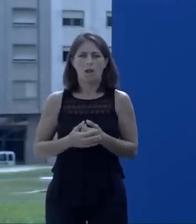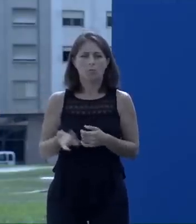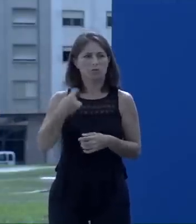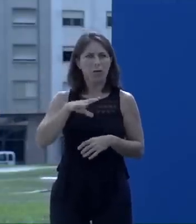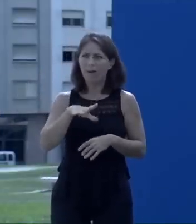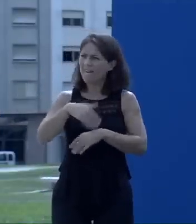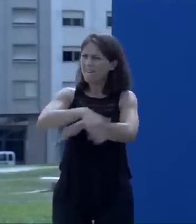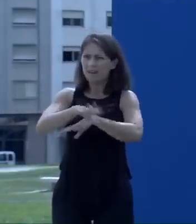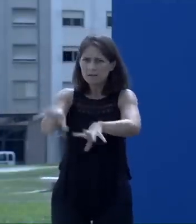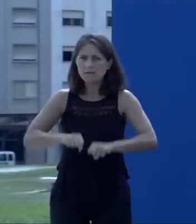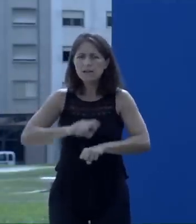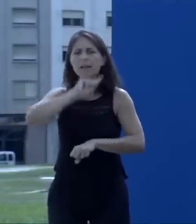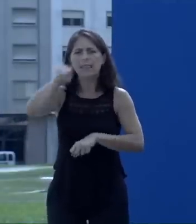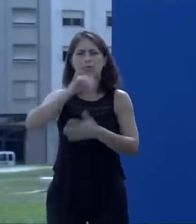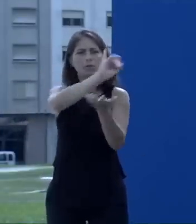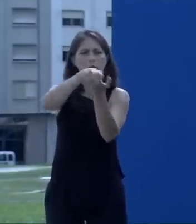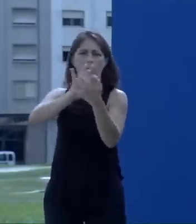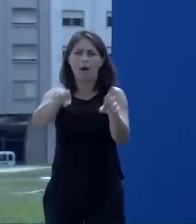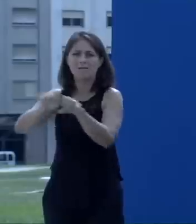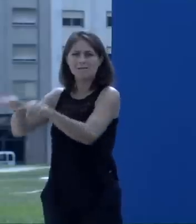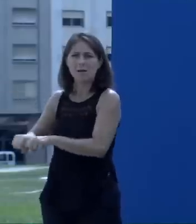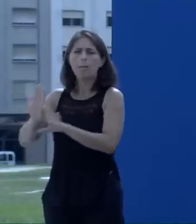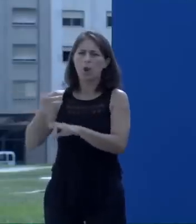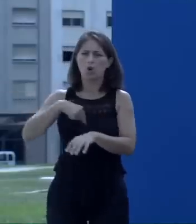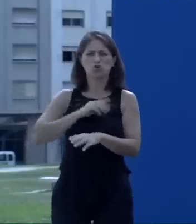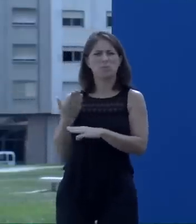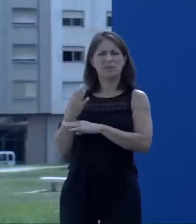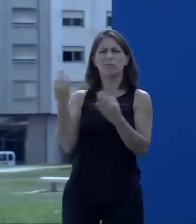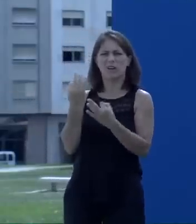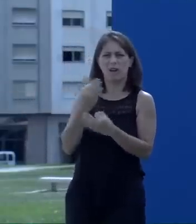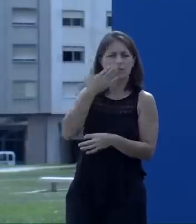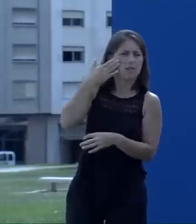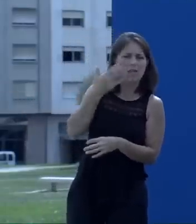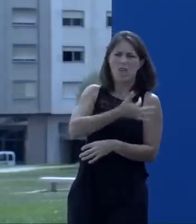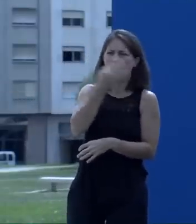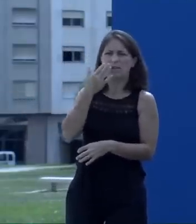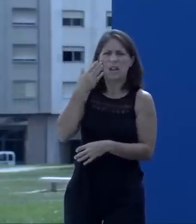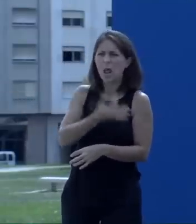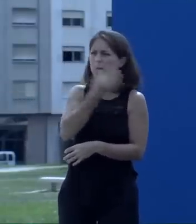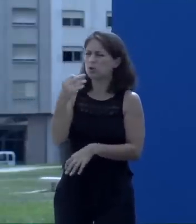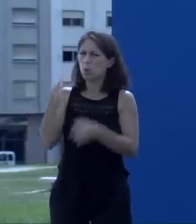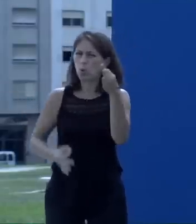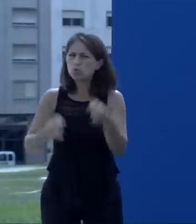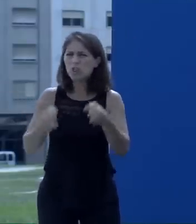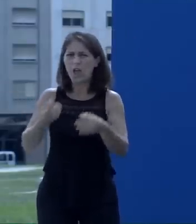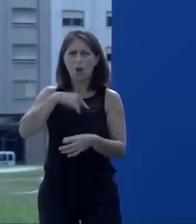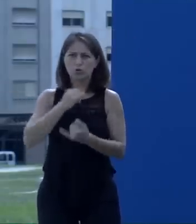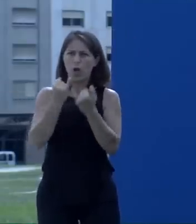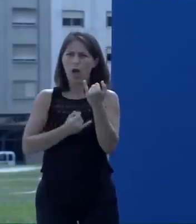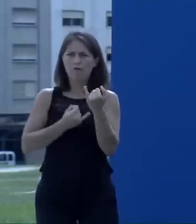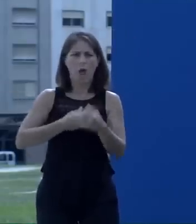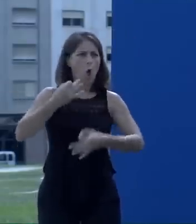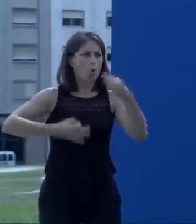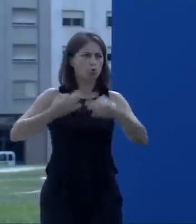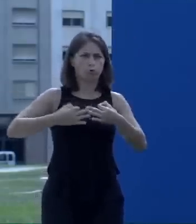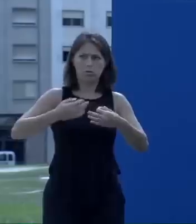rúas para despois tomar as institucións, en nome da decencia, en nome da dignidade, en nome da xustiza, que queremos para todas e para todos, como un